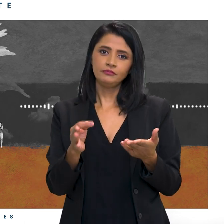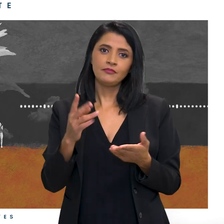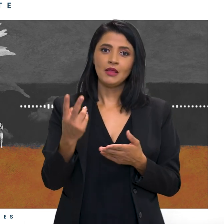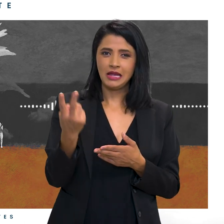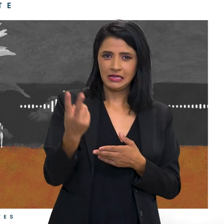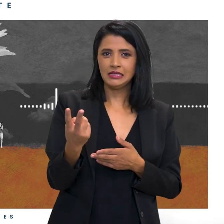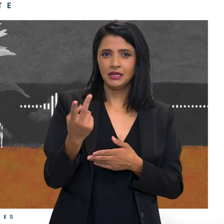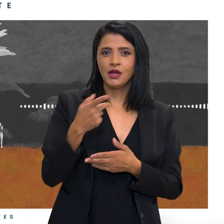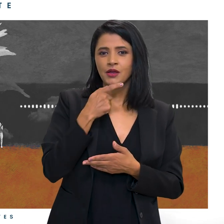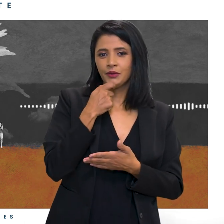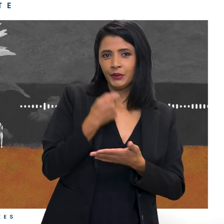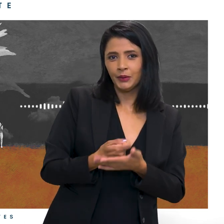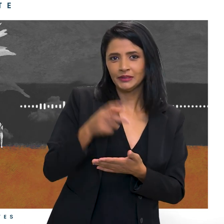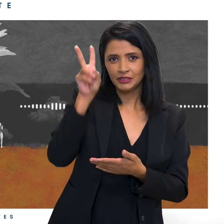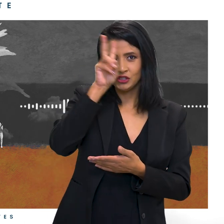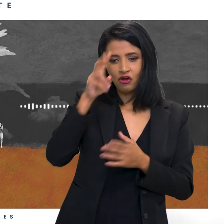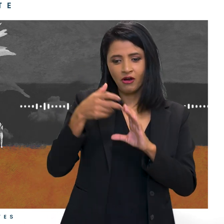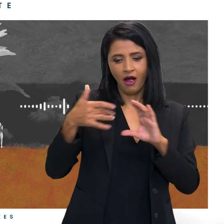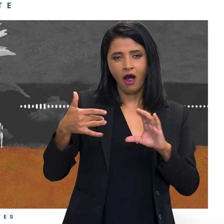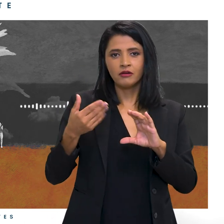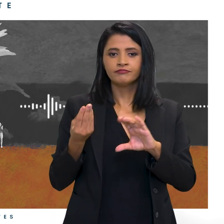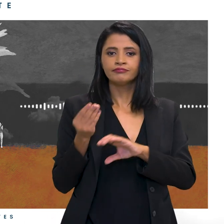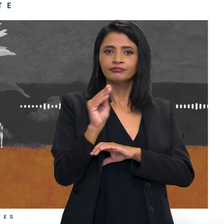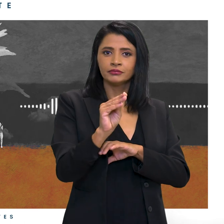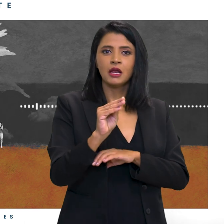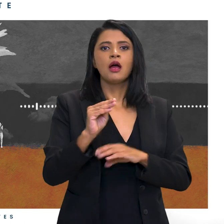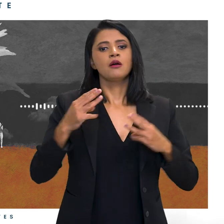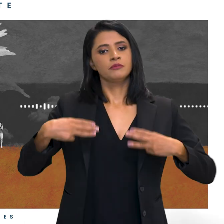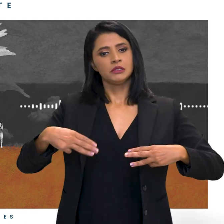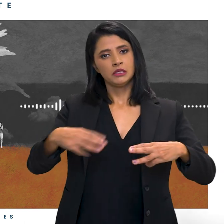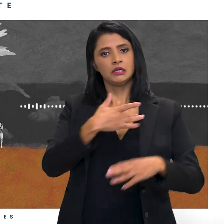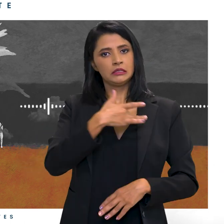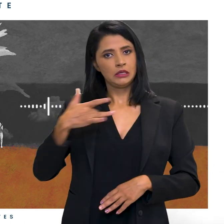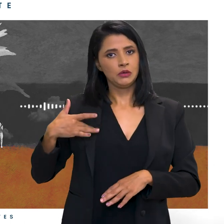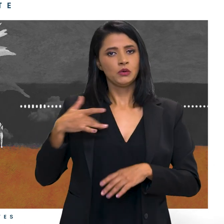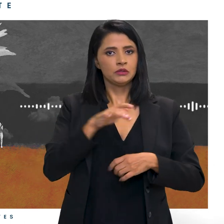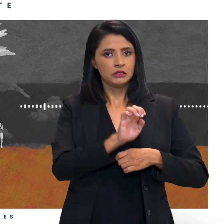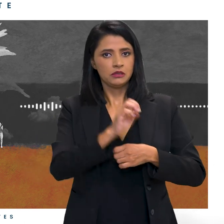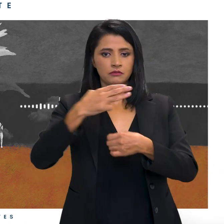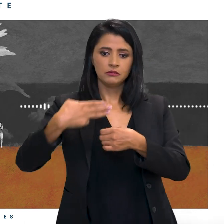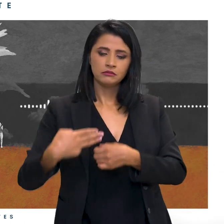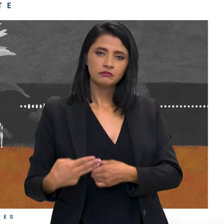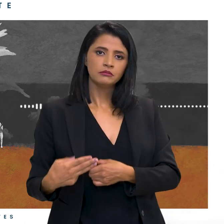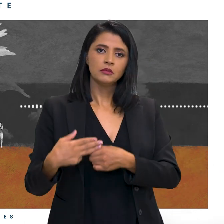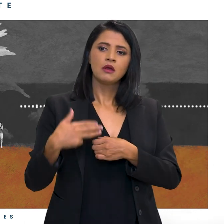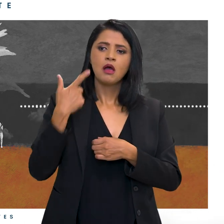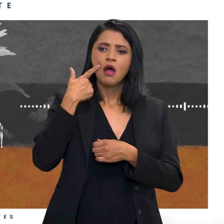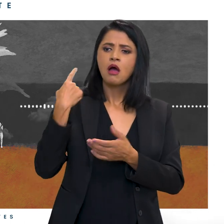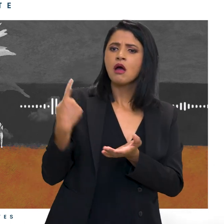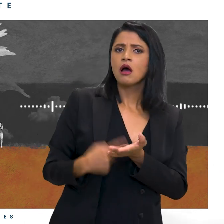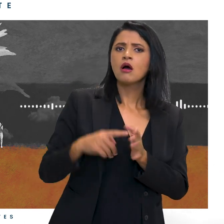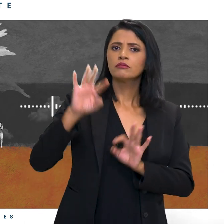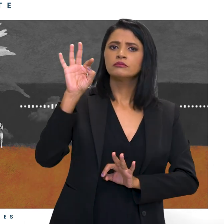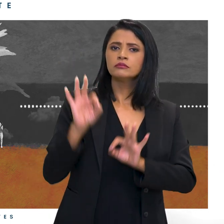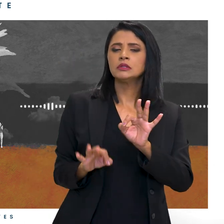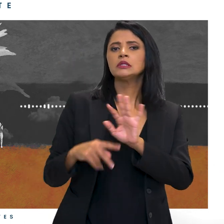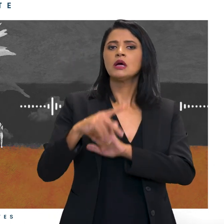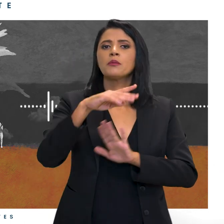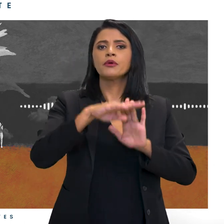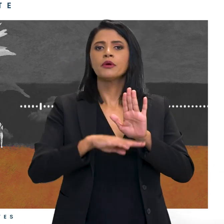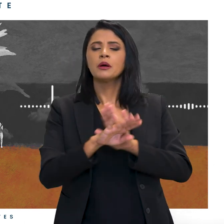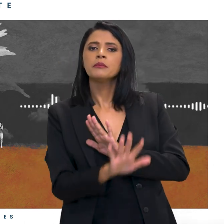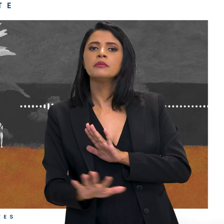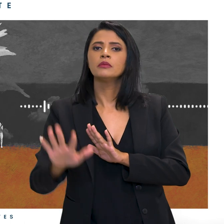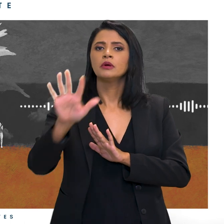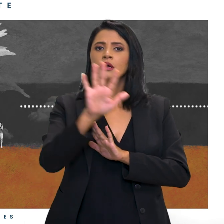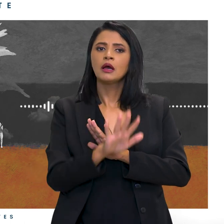Então, depois que a segunda temporada do Histórias Raras tinha ido ao ar, o Ministério da Saúde, estados e municípios pactuaram a reestruturação